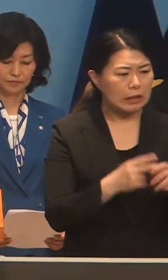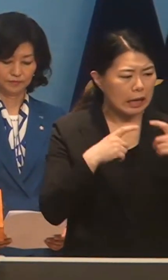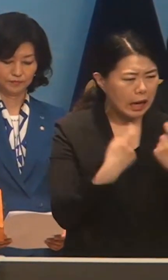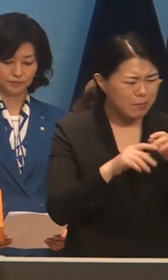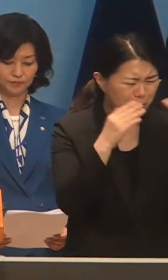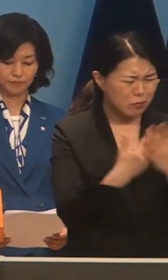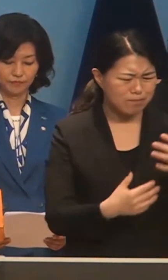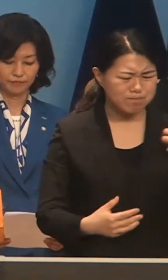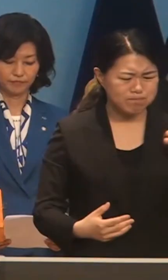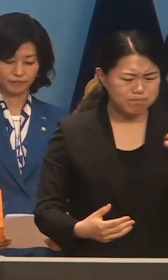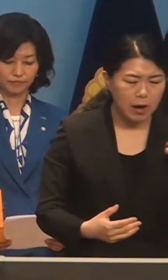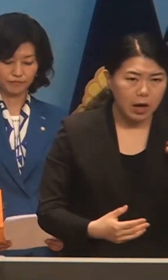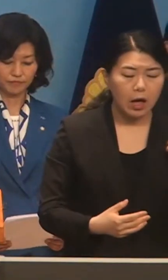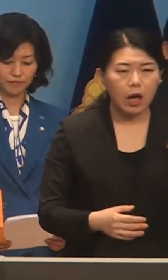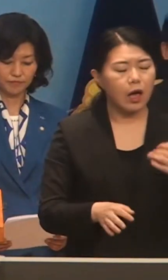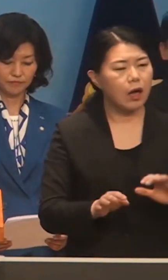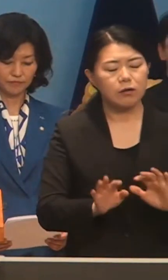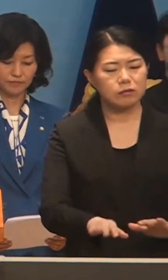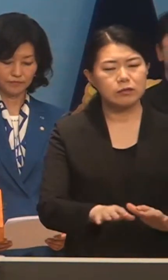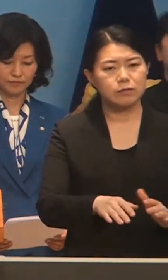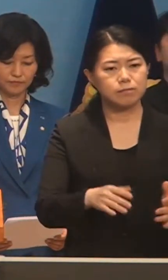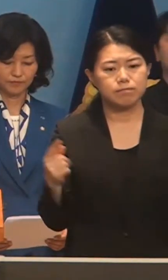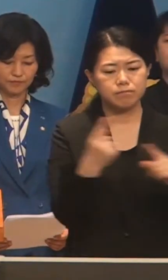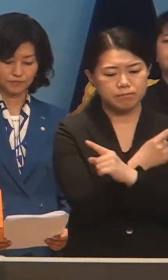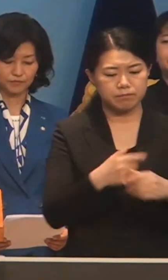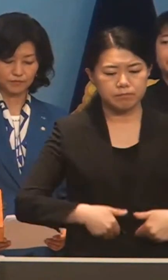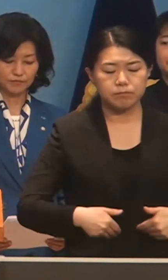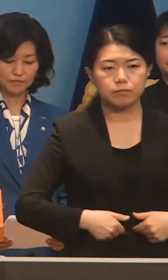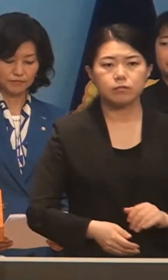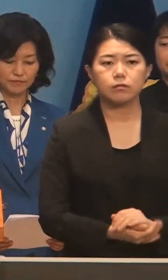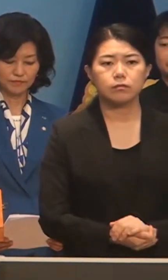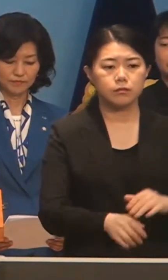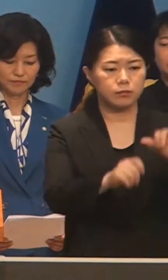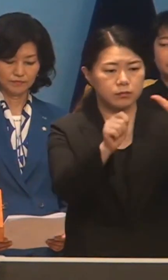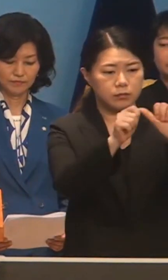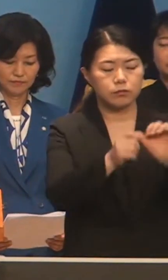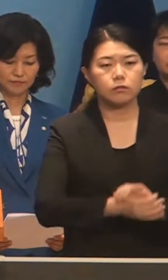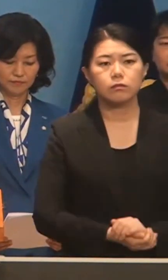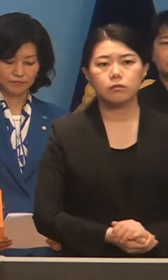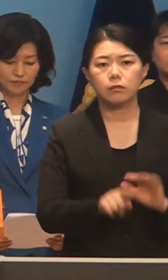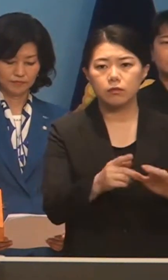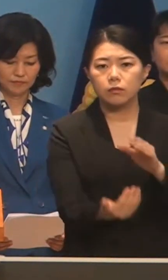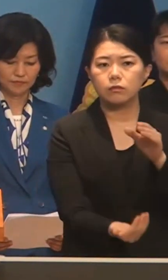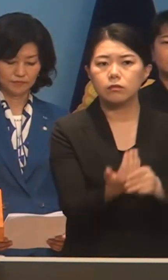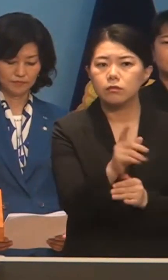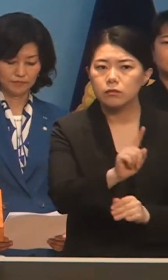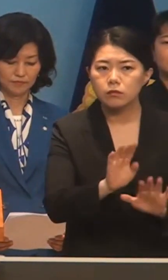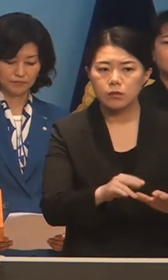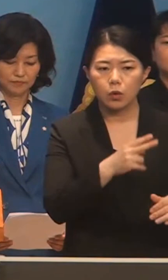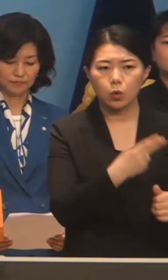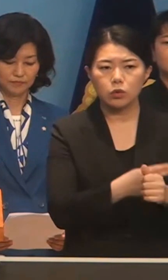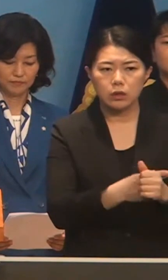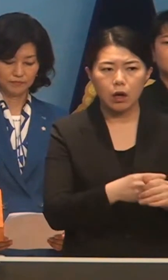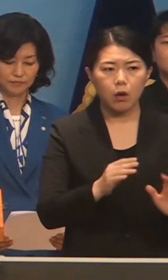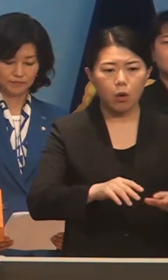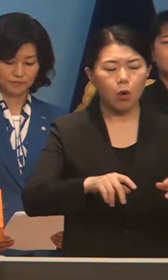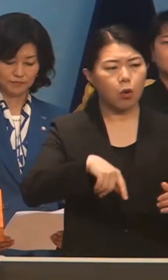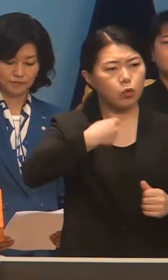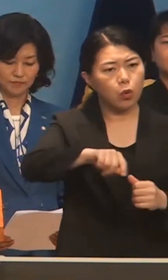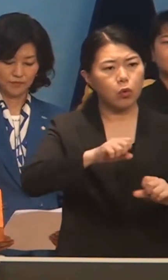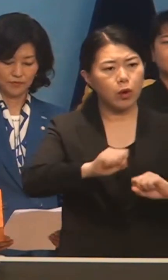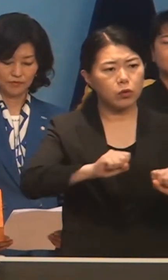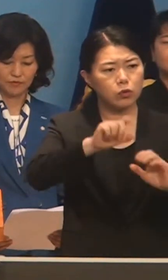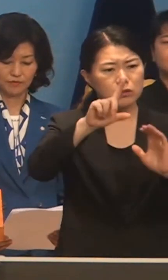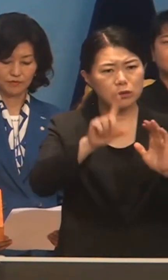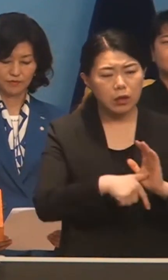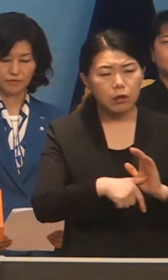모든 부담을 전가하는 구조를 즉시 개선해야 합니다. 다섯째, 이번 사건을 교사의 정당한 교육활동 중